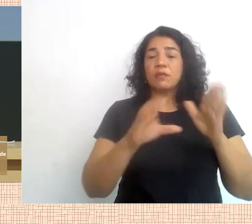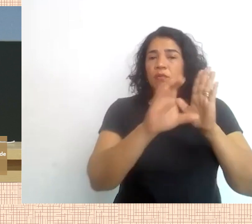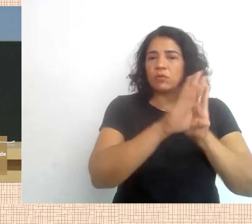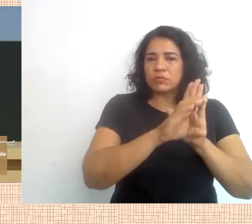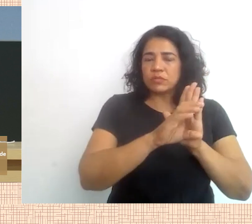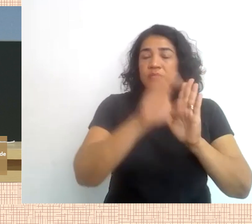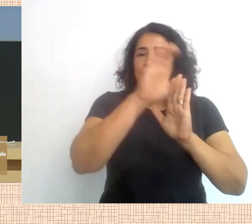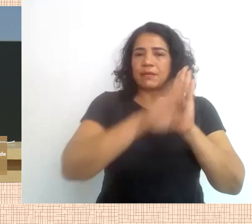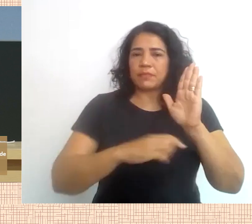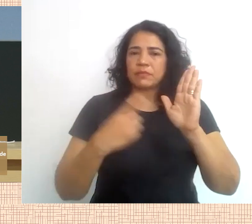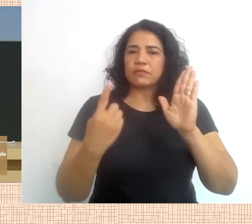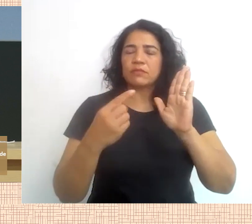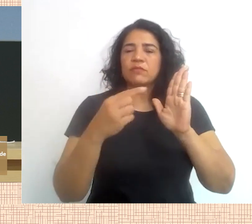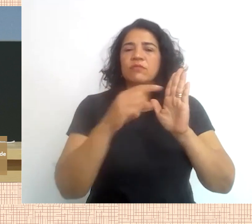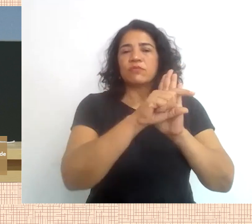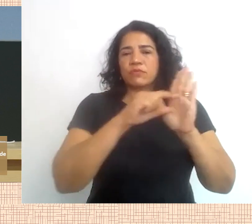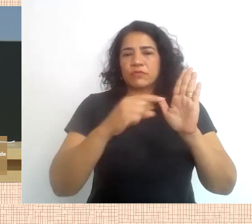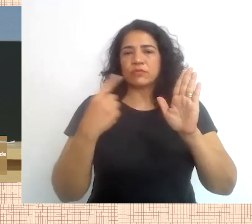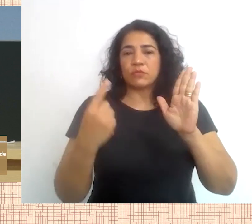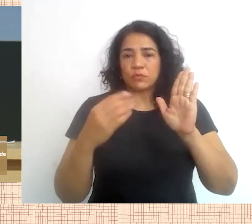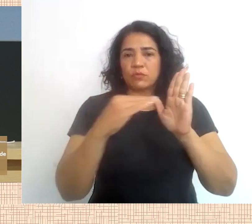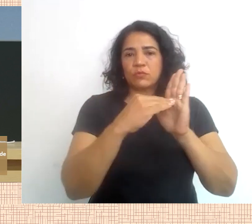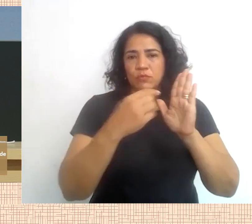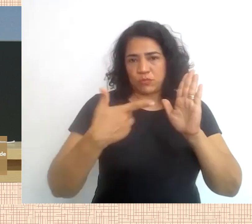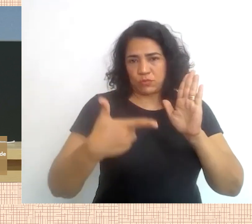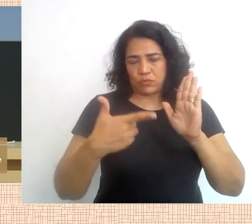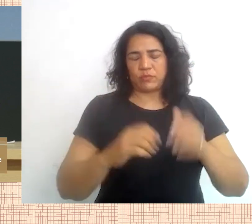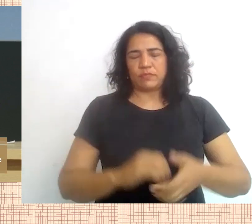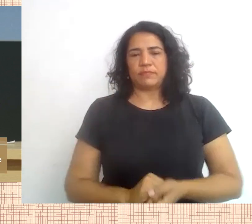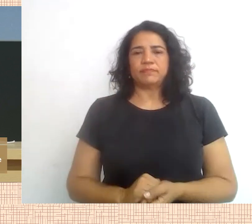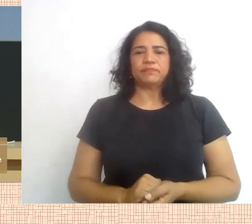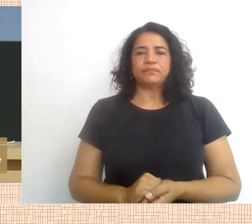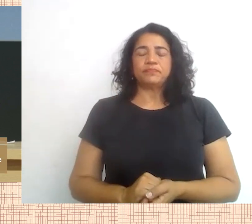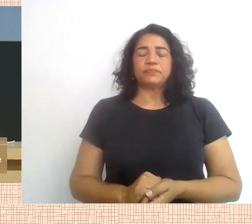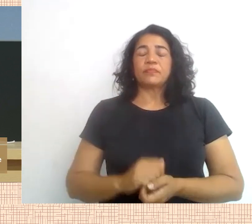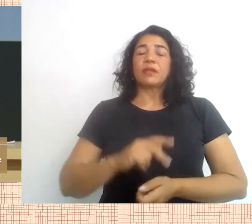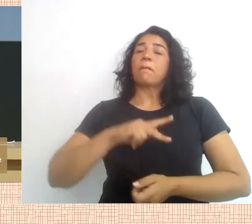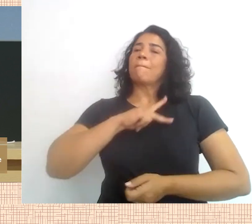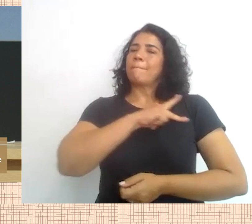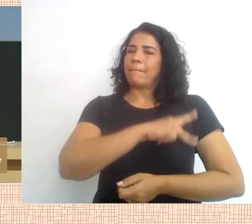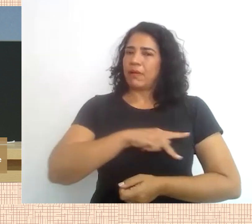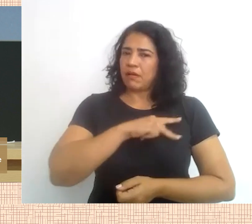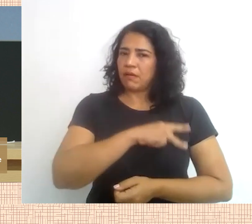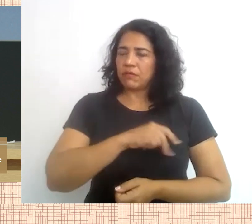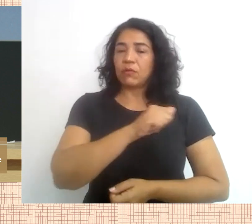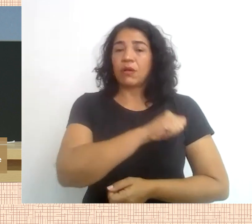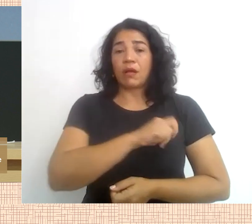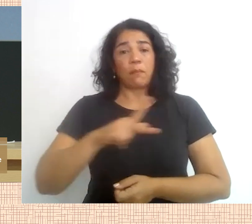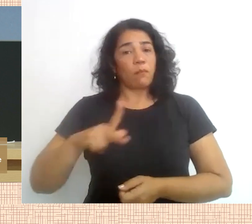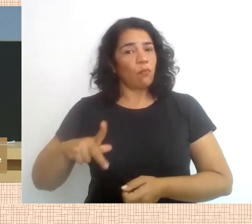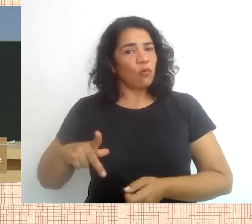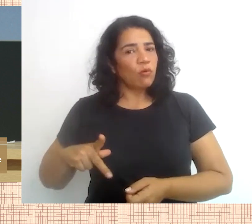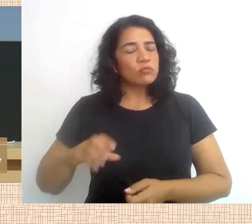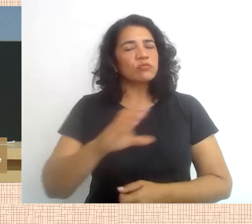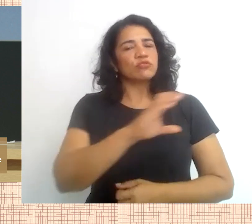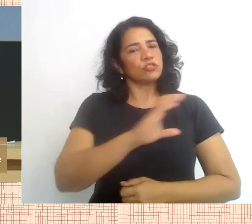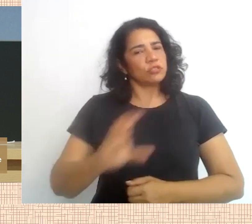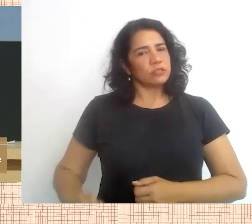aos santos e fiéis irmãos em Cristo que se encontram em